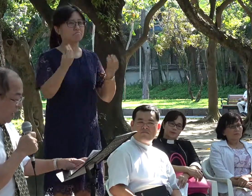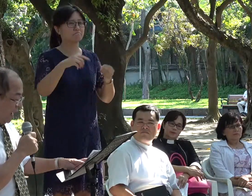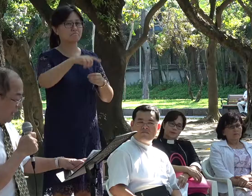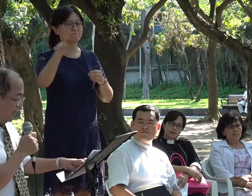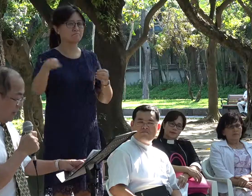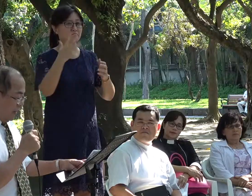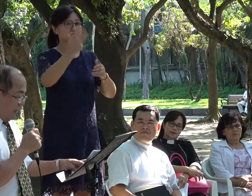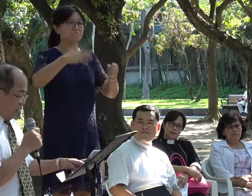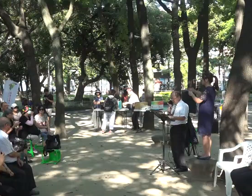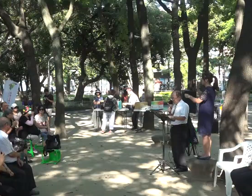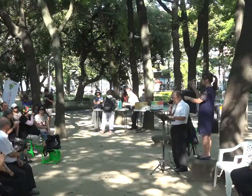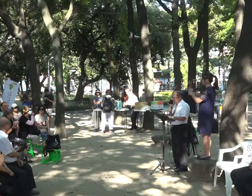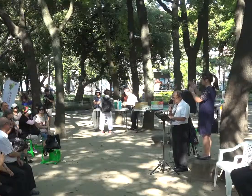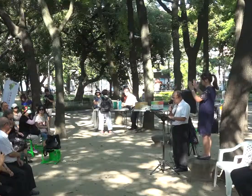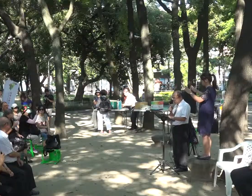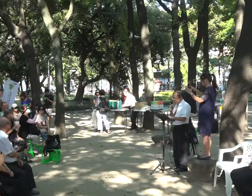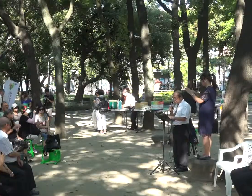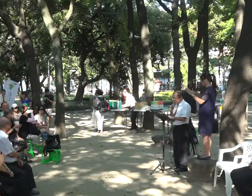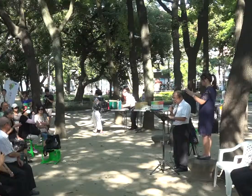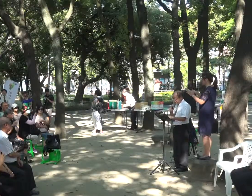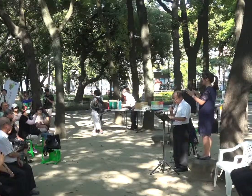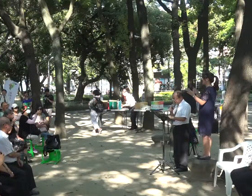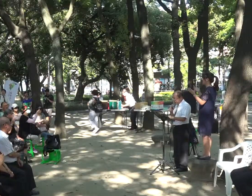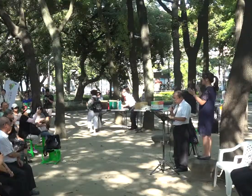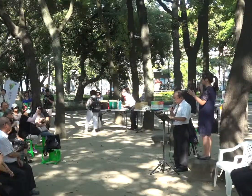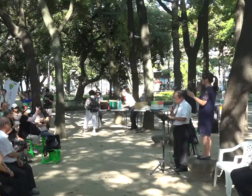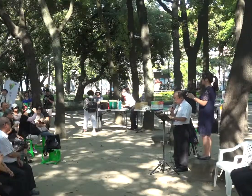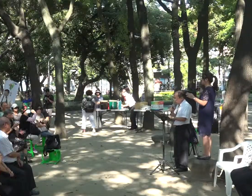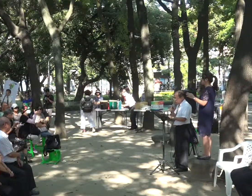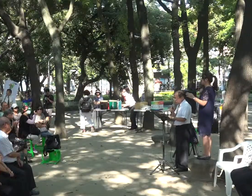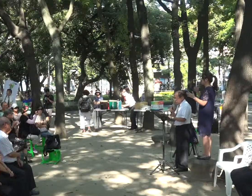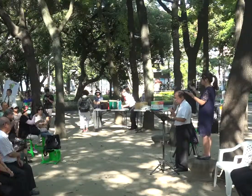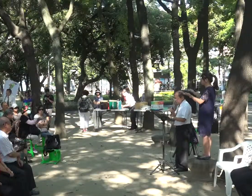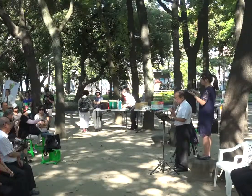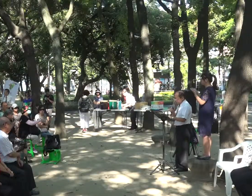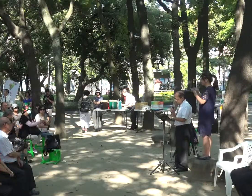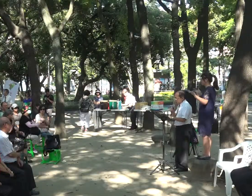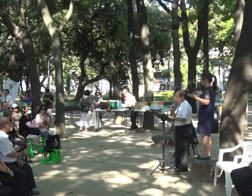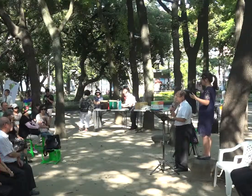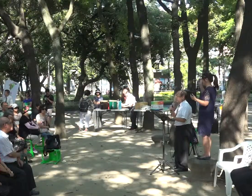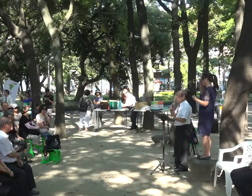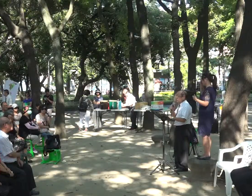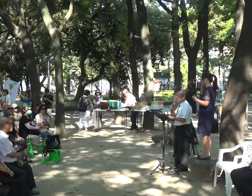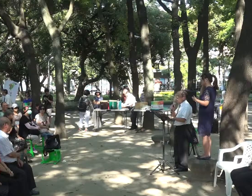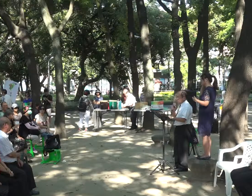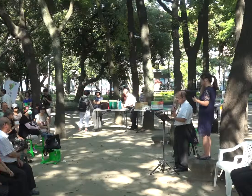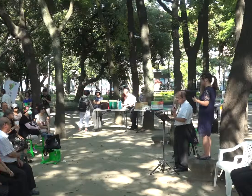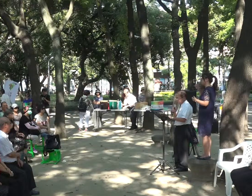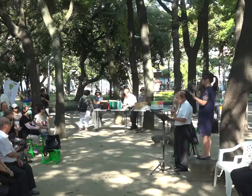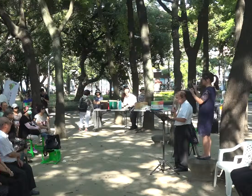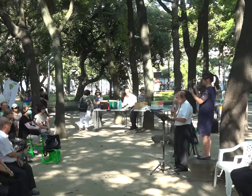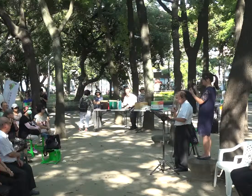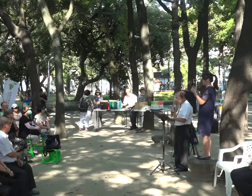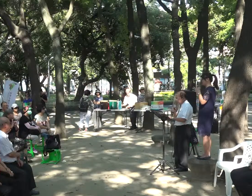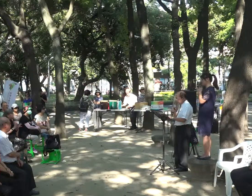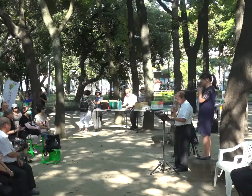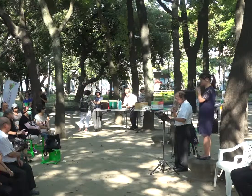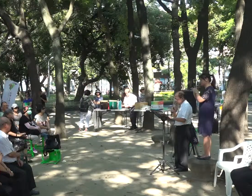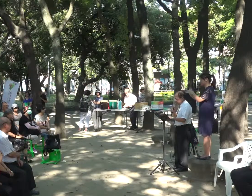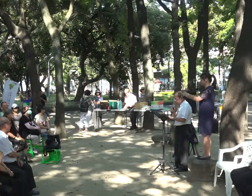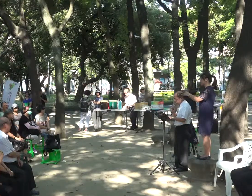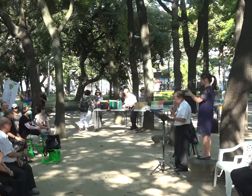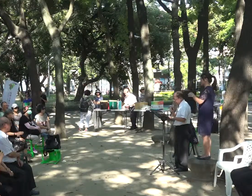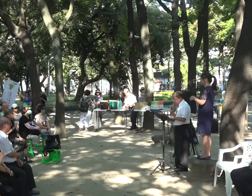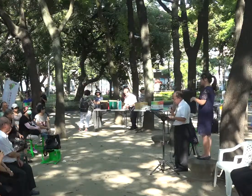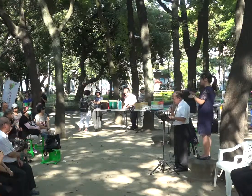八字外来，通讲是历尽风霜，阮还在继续中。有时